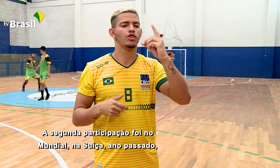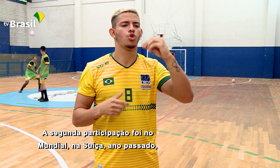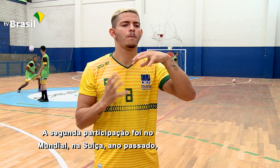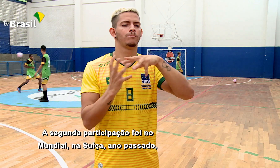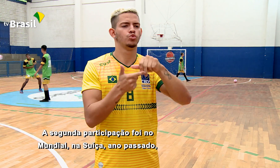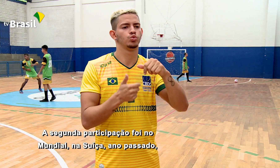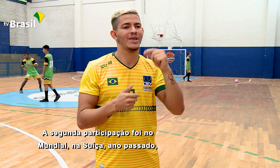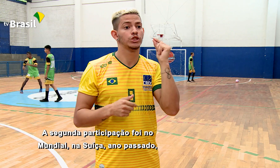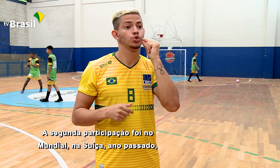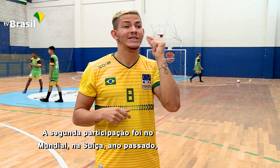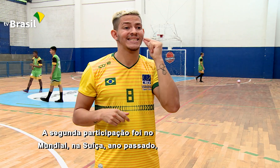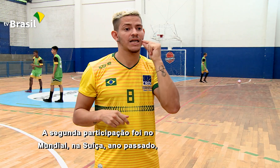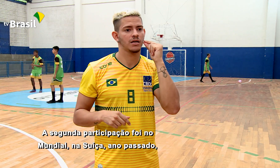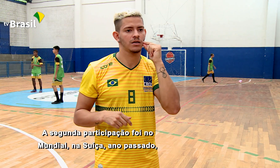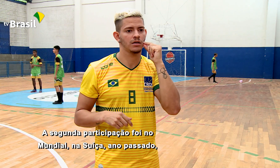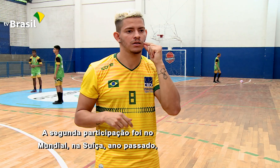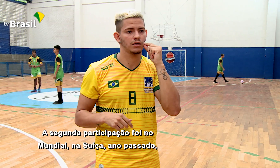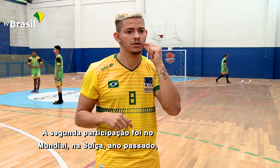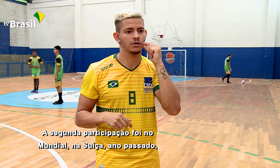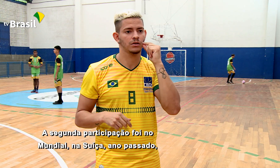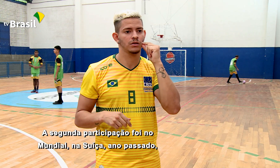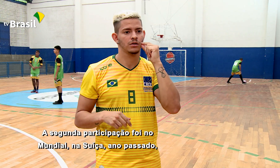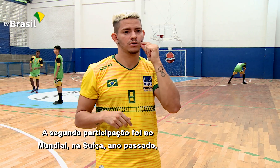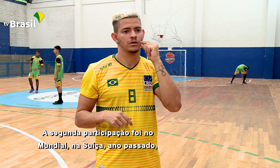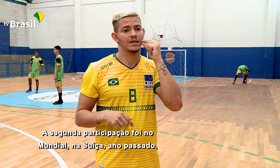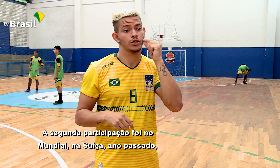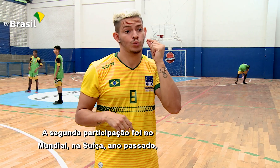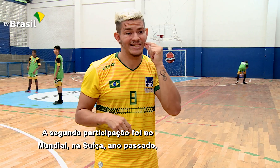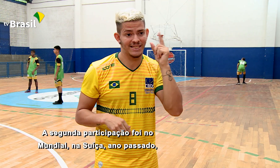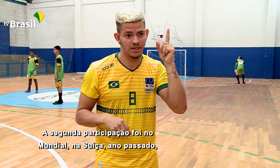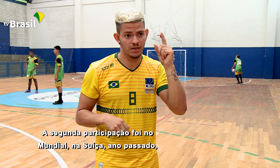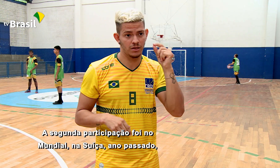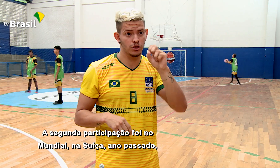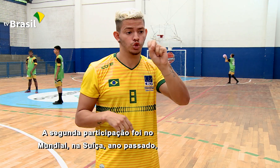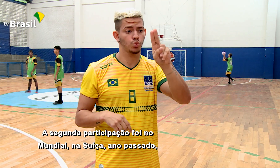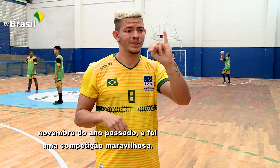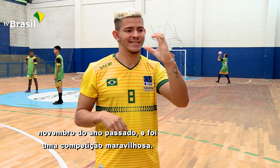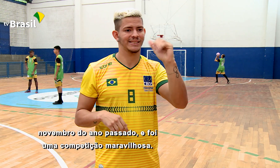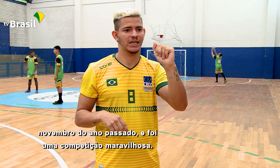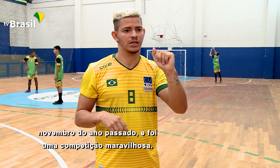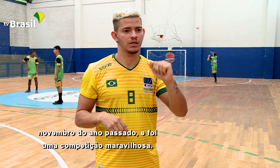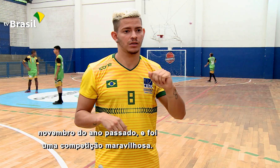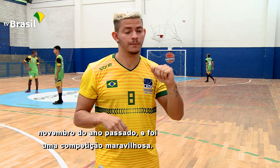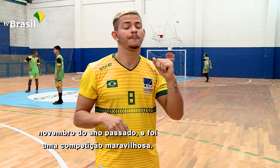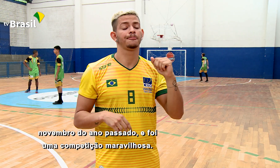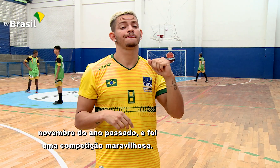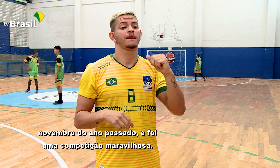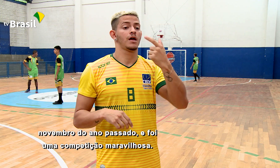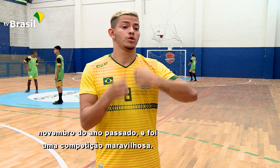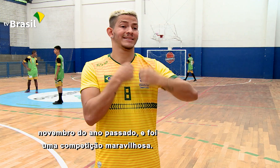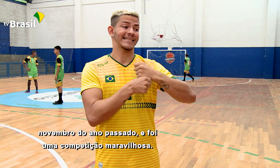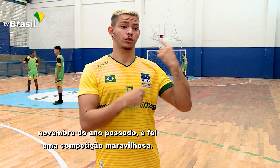Mundial, na Suíça, ano passado, novembro do ano passado. E foi